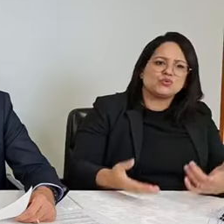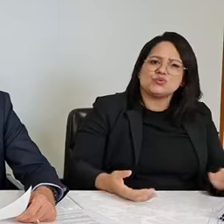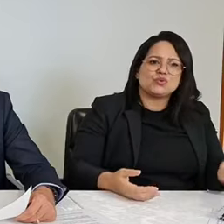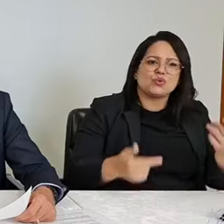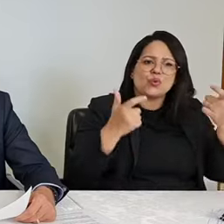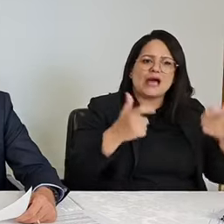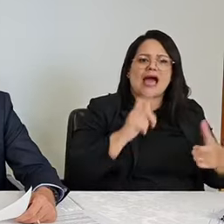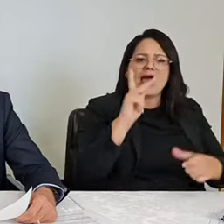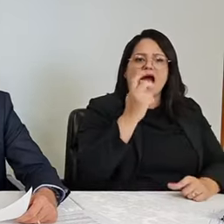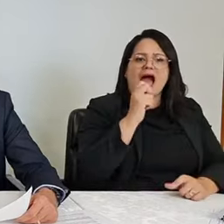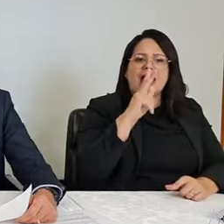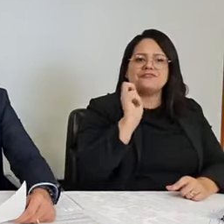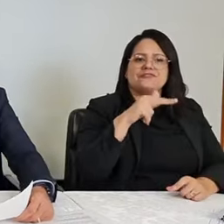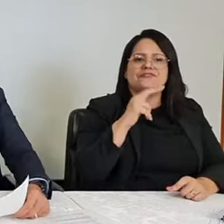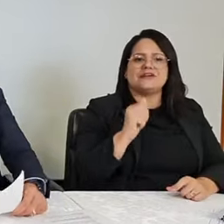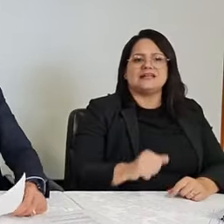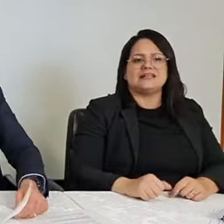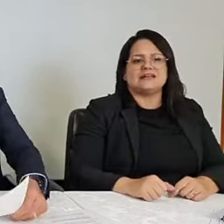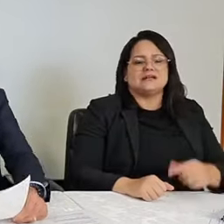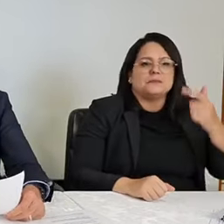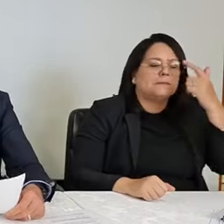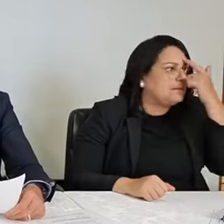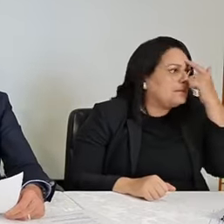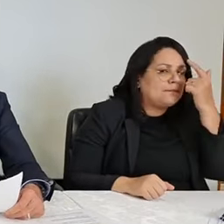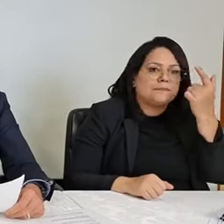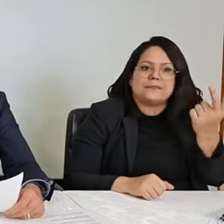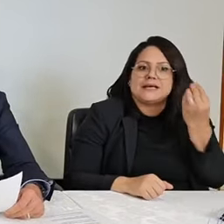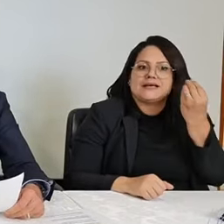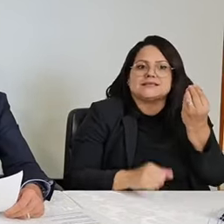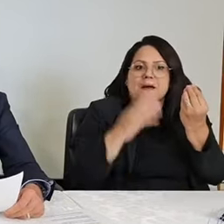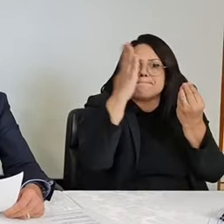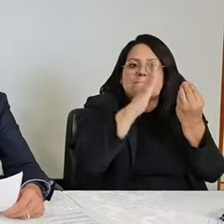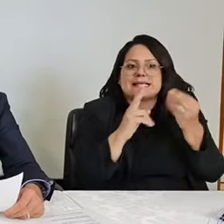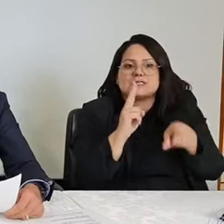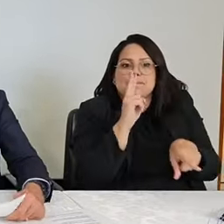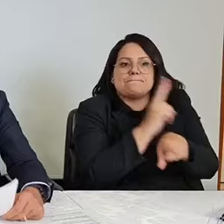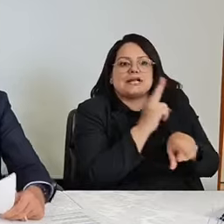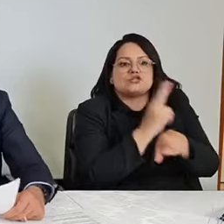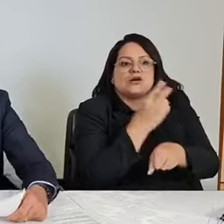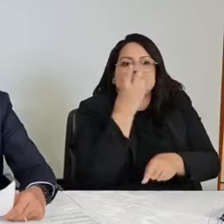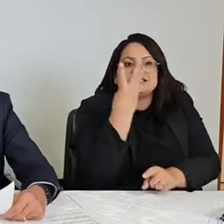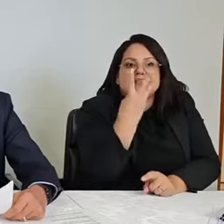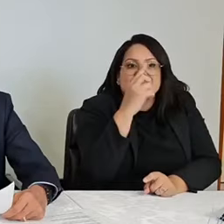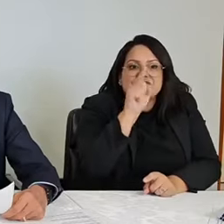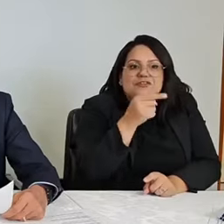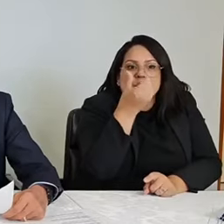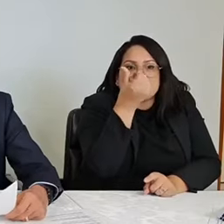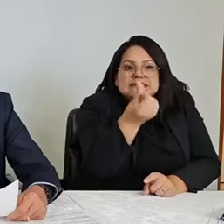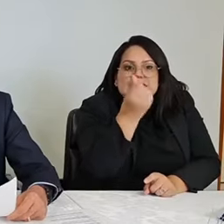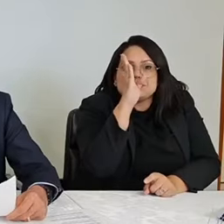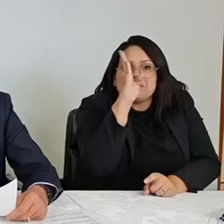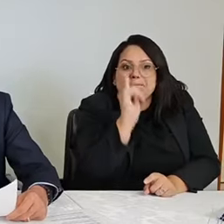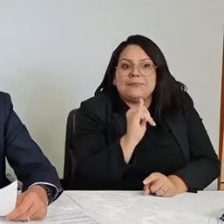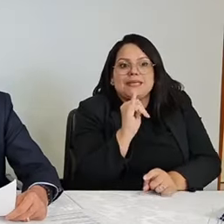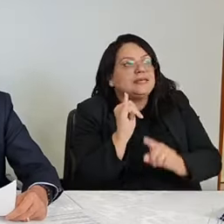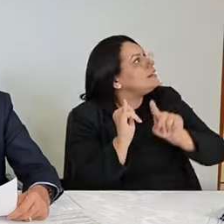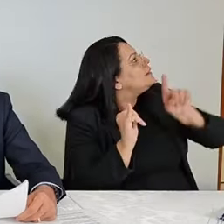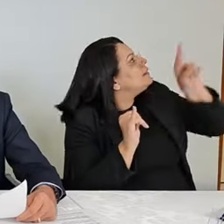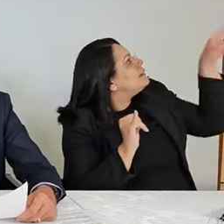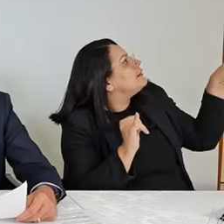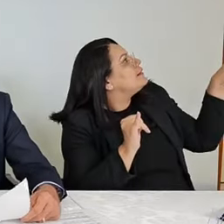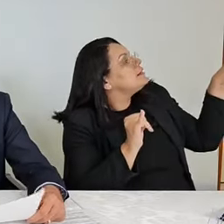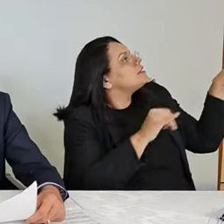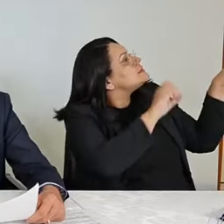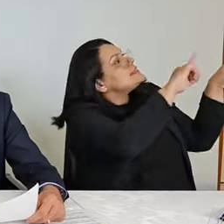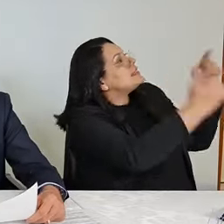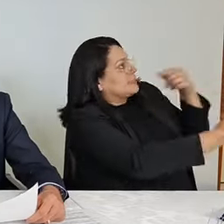Havana para poder ressarcir o cidadão brasileiro. 3 bilhões e 600 milhões de reais em charuto? Caramba. Mas isso aí, presidente, está em documento oficial aqui do governo,